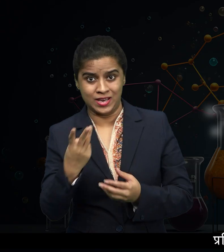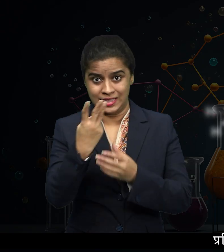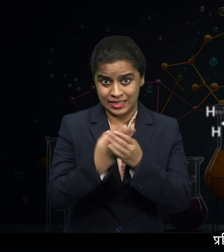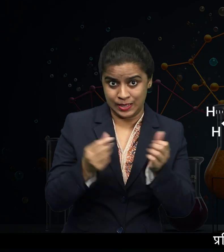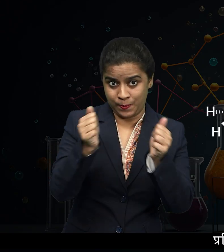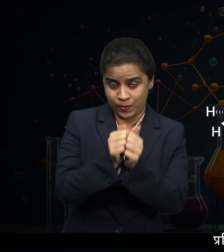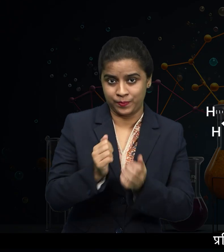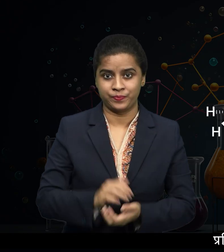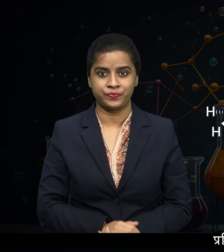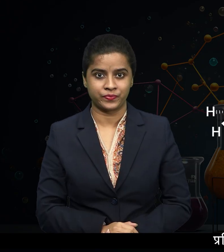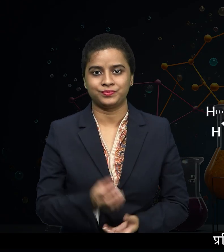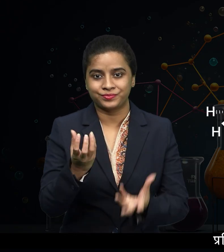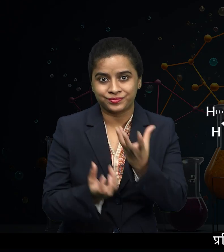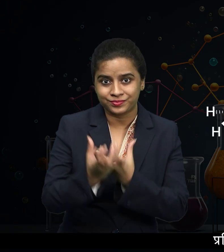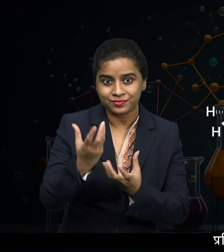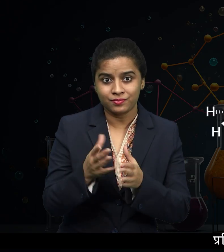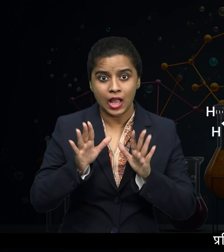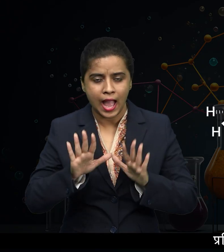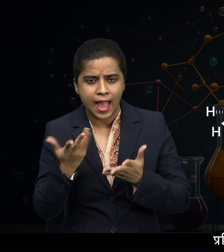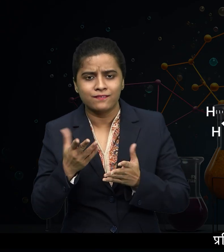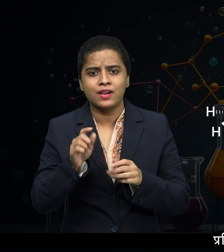प्रतिस्थापन प्रतिक्रिया,